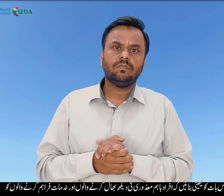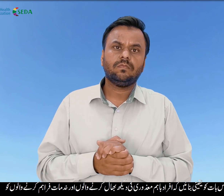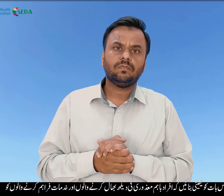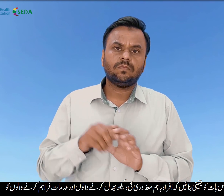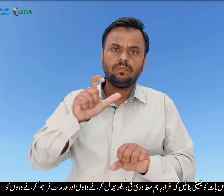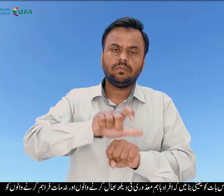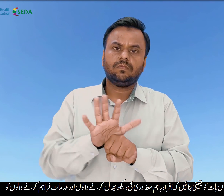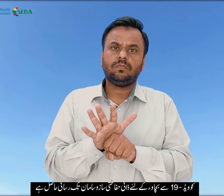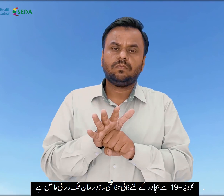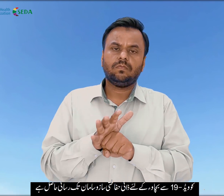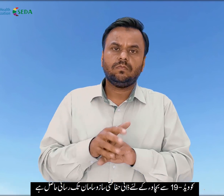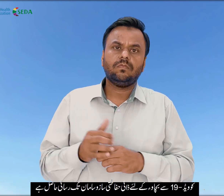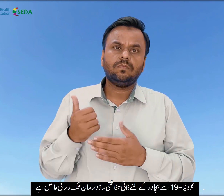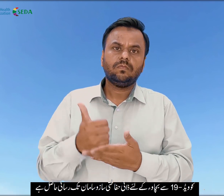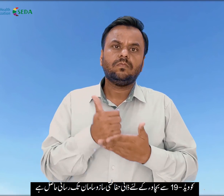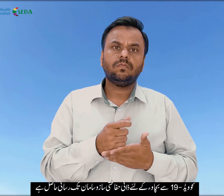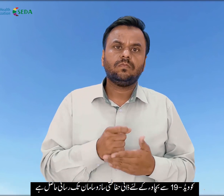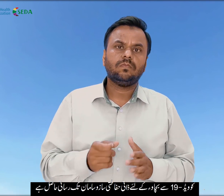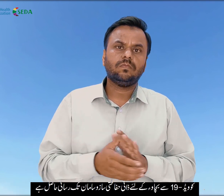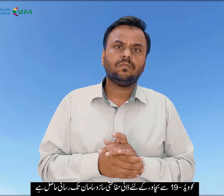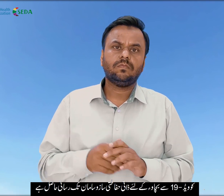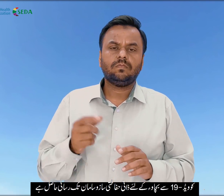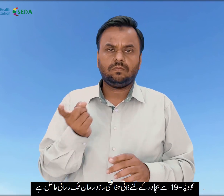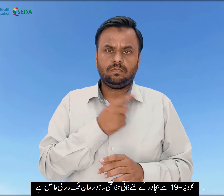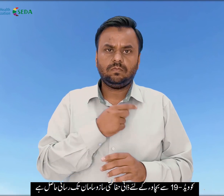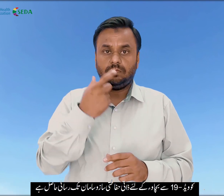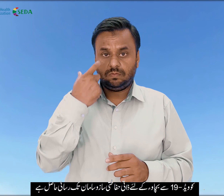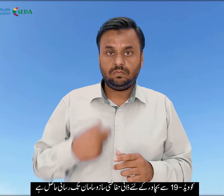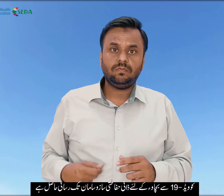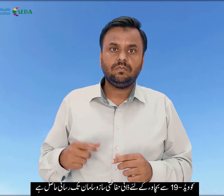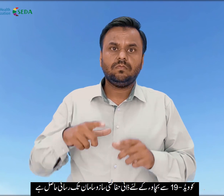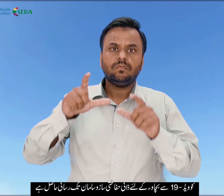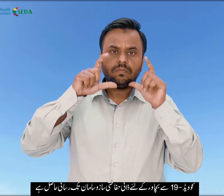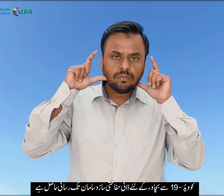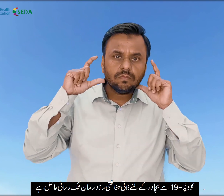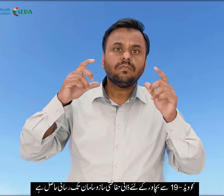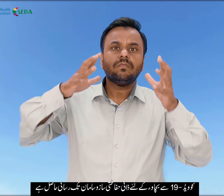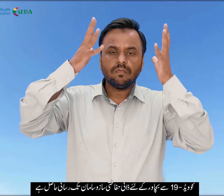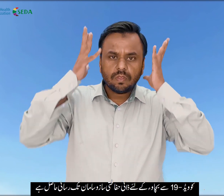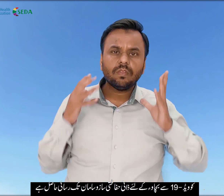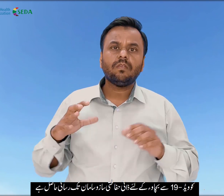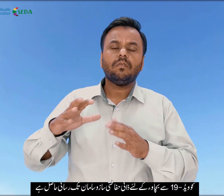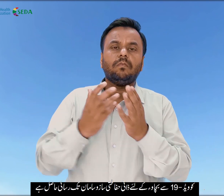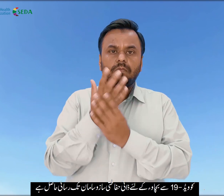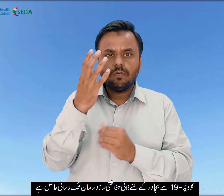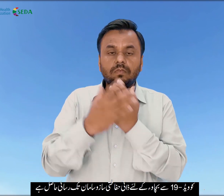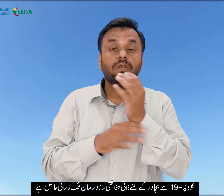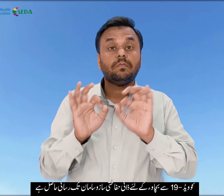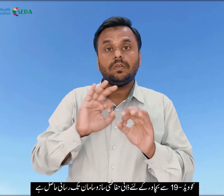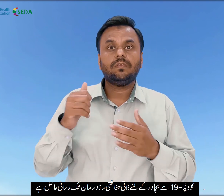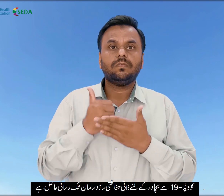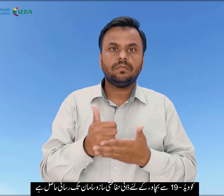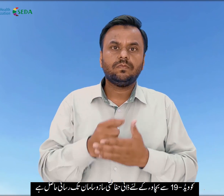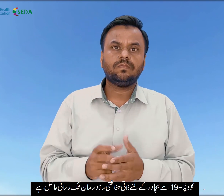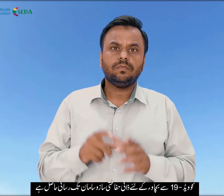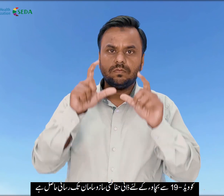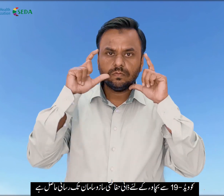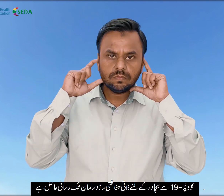کو کووڈ-19 سے بچاؤ کے لیے ذاتی حفاظتی ساز و سامان تک رسائی حاصل ہے۔